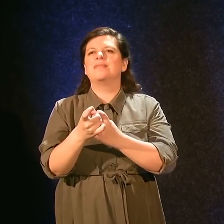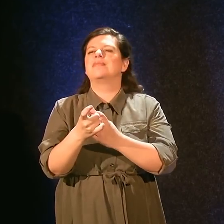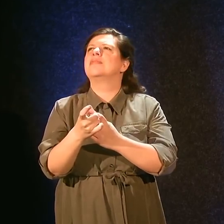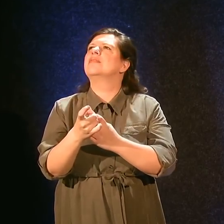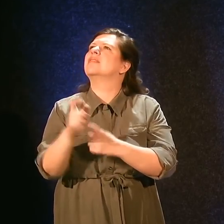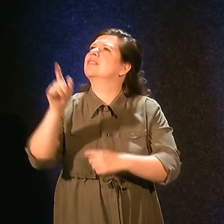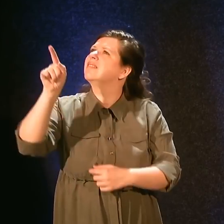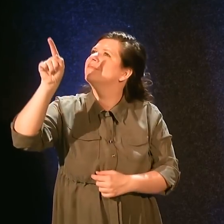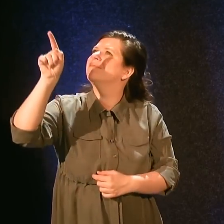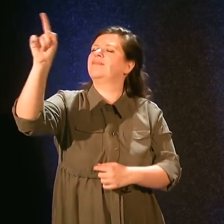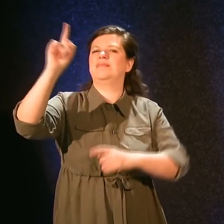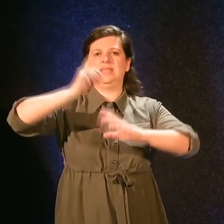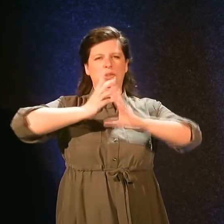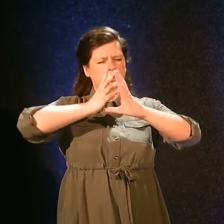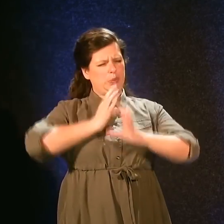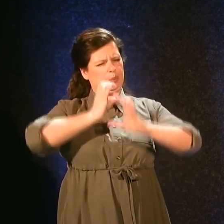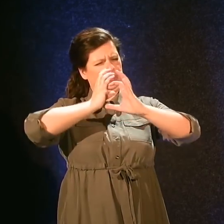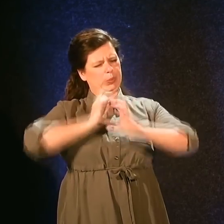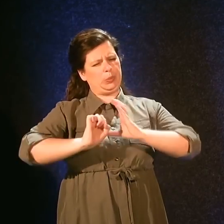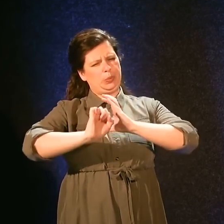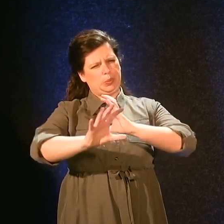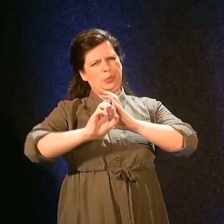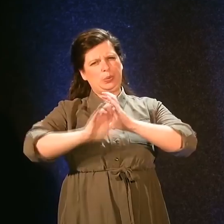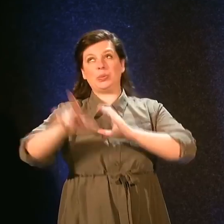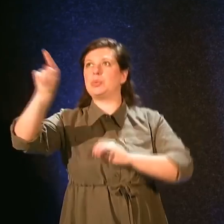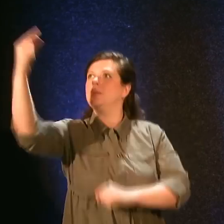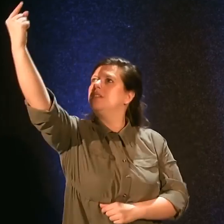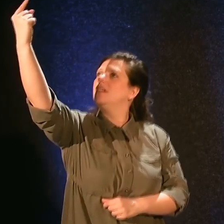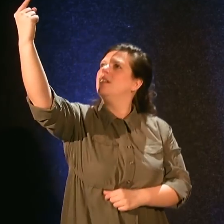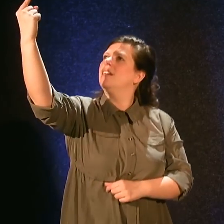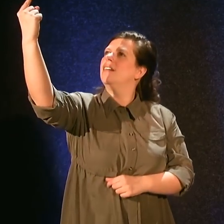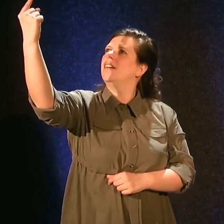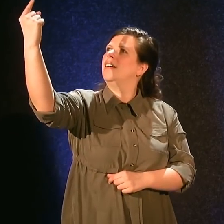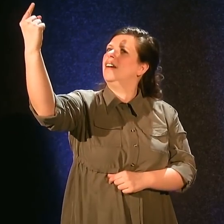When he shall come with trumpet sound,